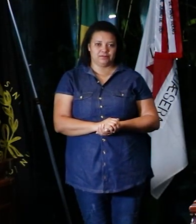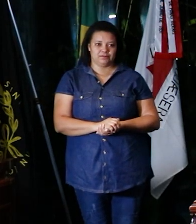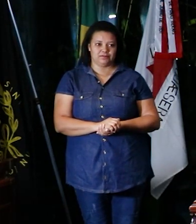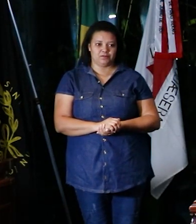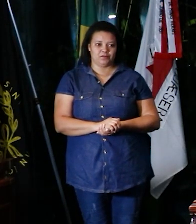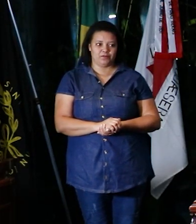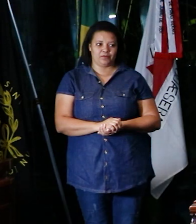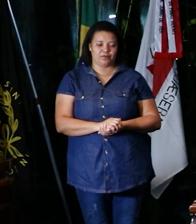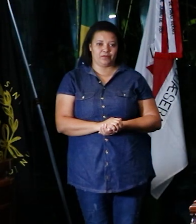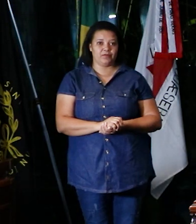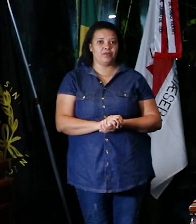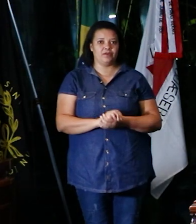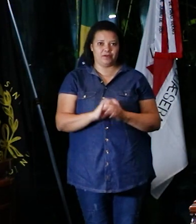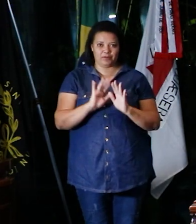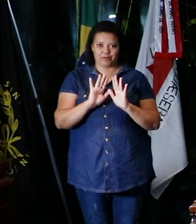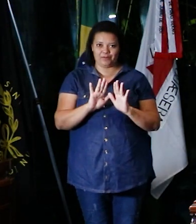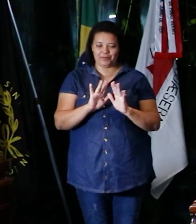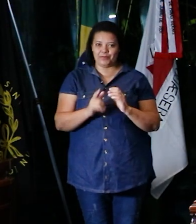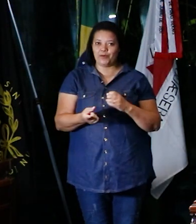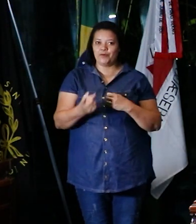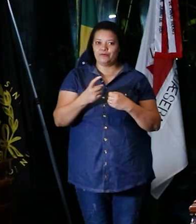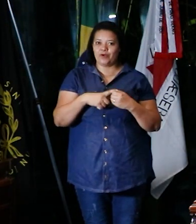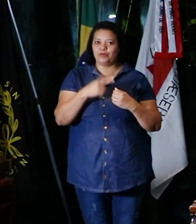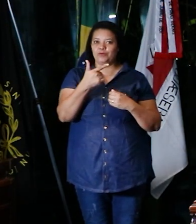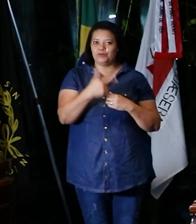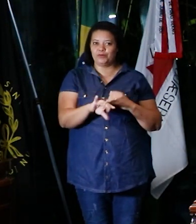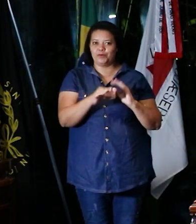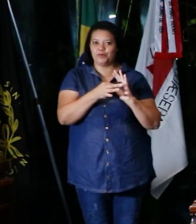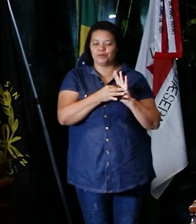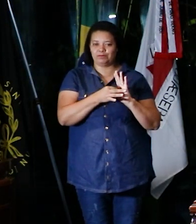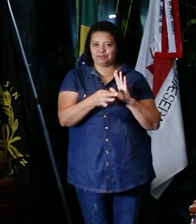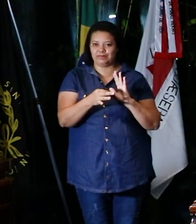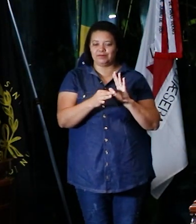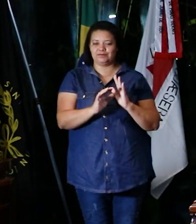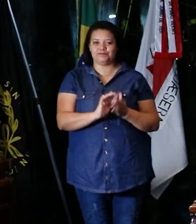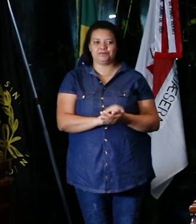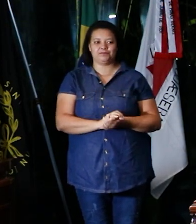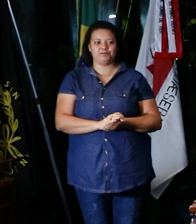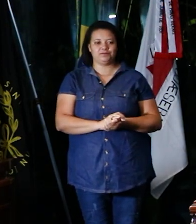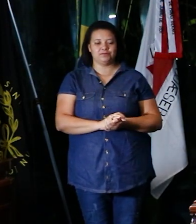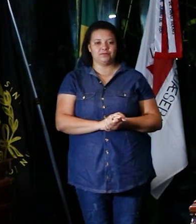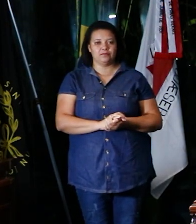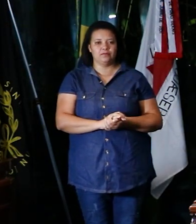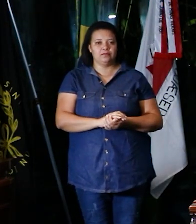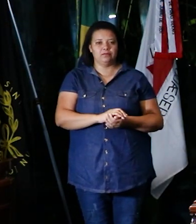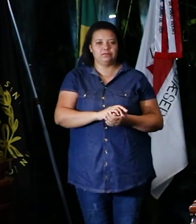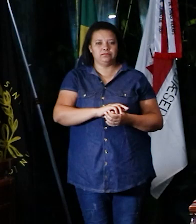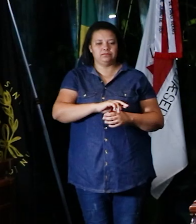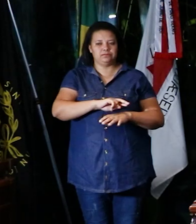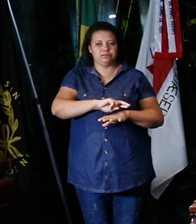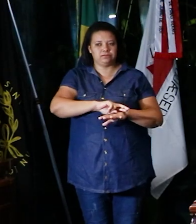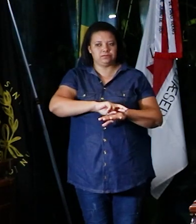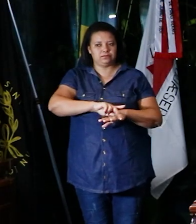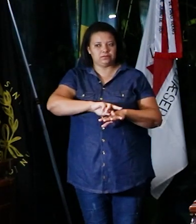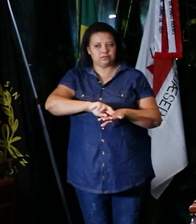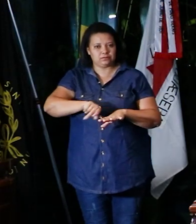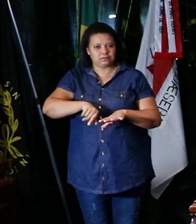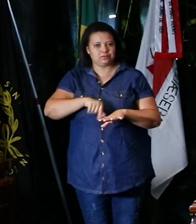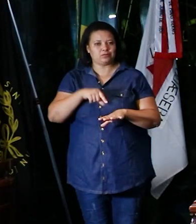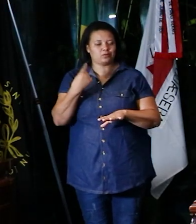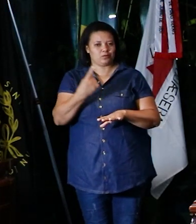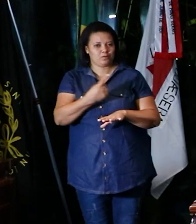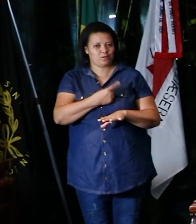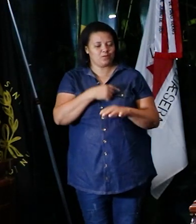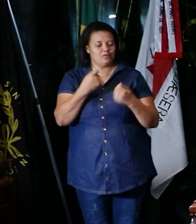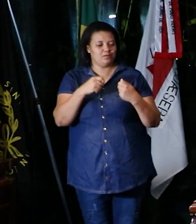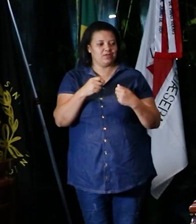Daqui um pouquinho eu volto à crônica, porque eu acho que várias questões do que a gente tem